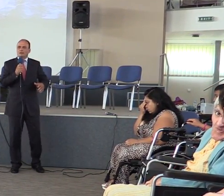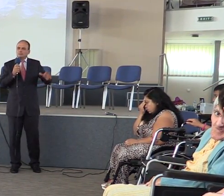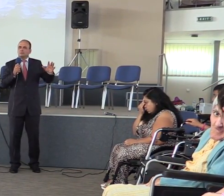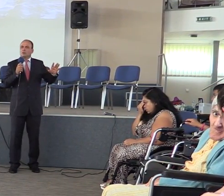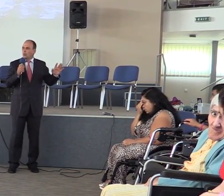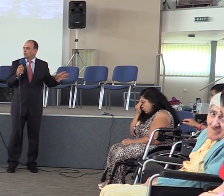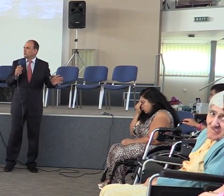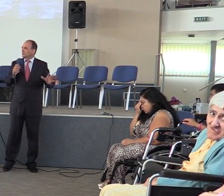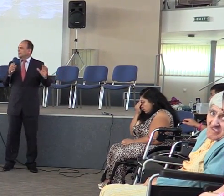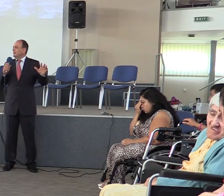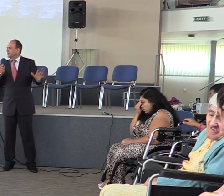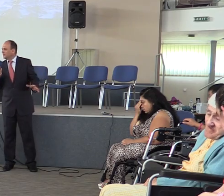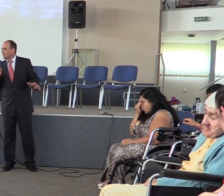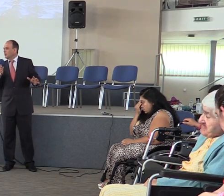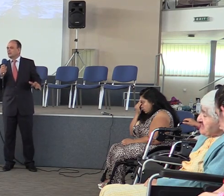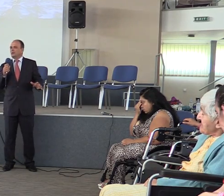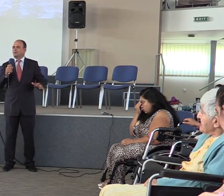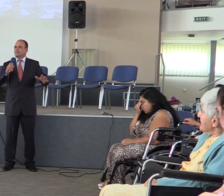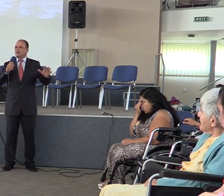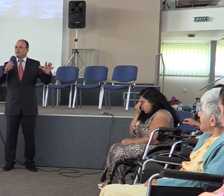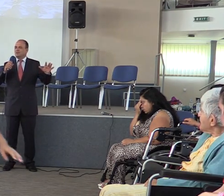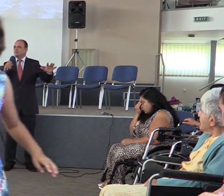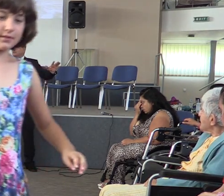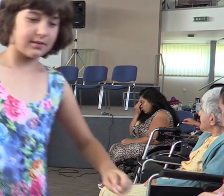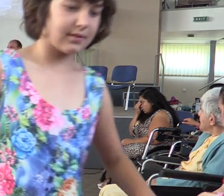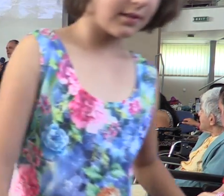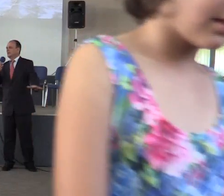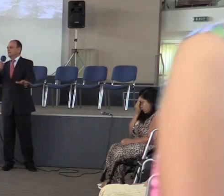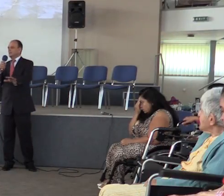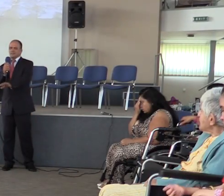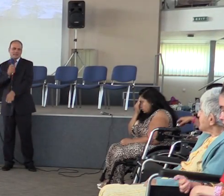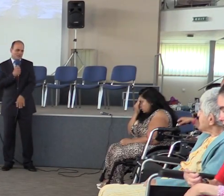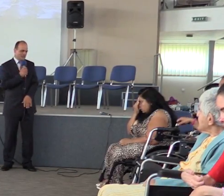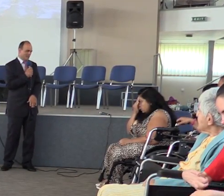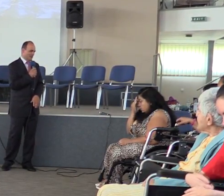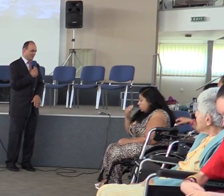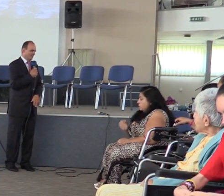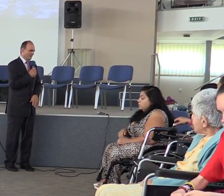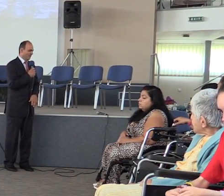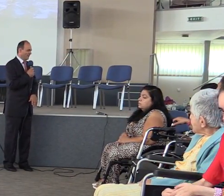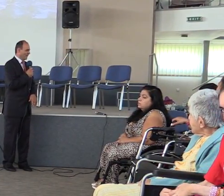Da, oricum, cât mai devreme, cu atât mai bine să avem timp să ne organizăm și să ne așezăm.